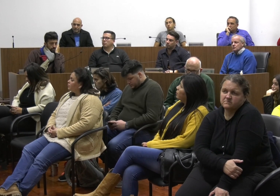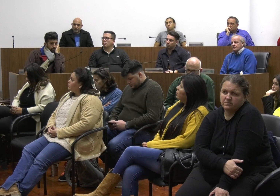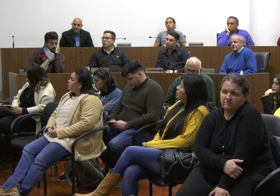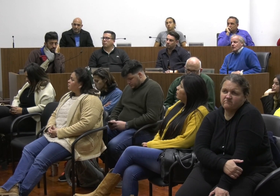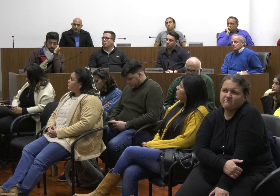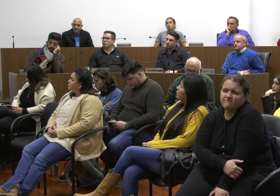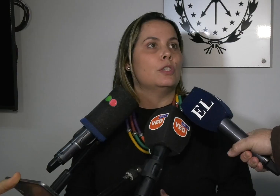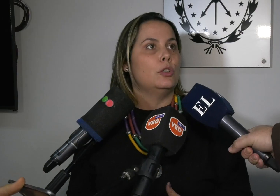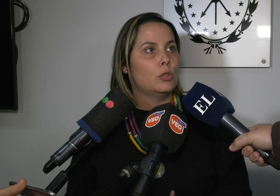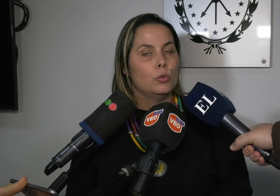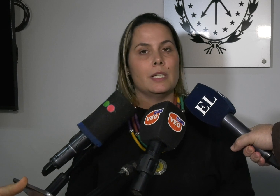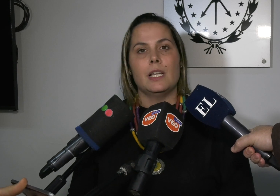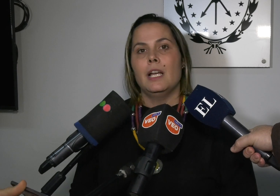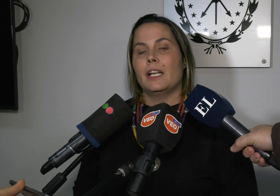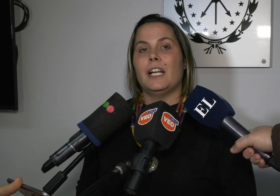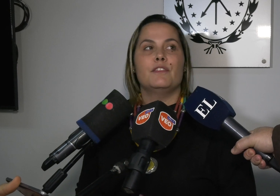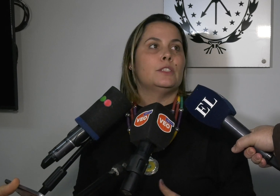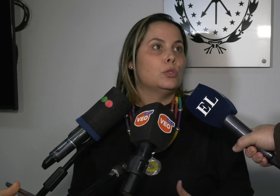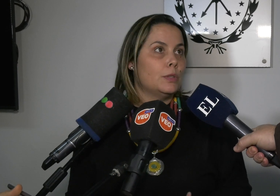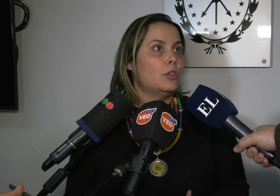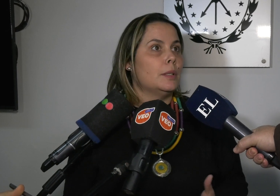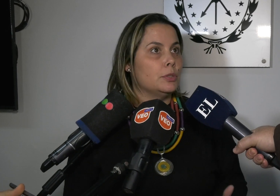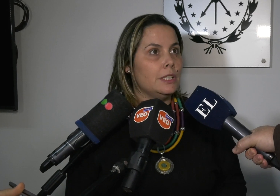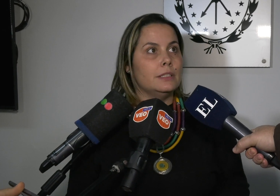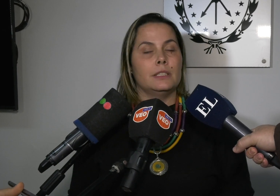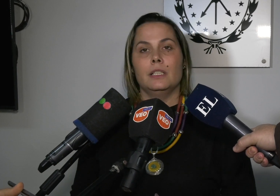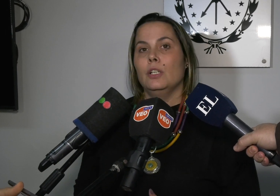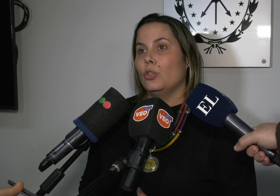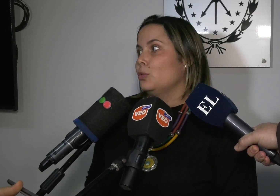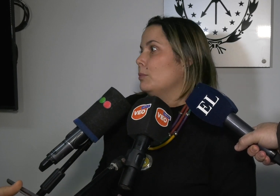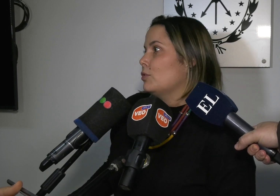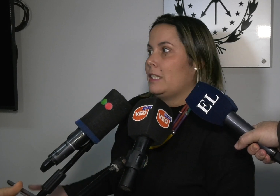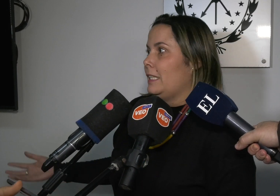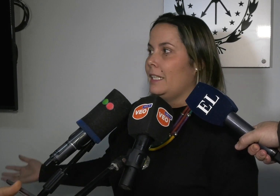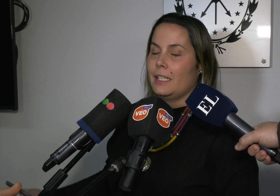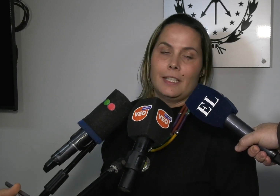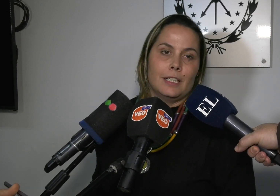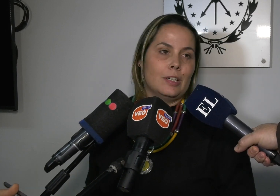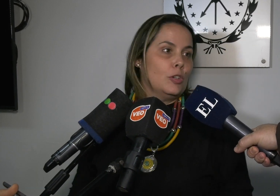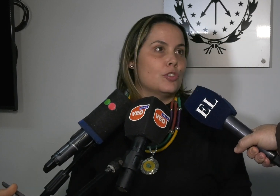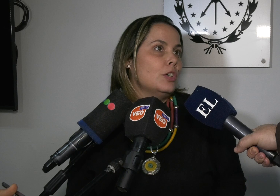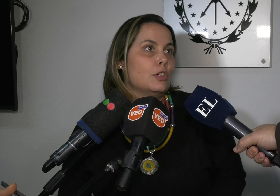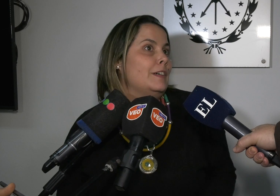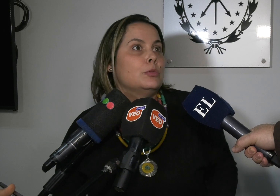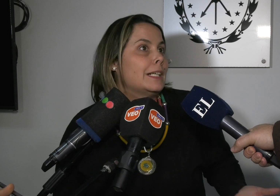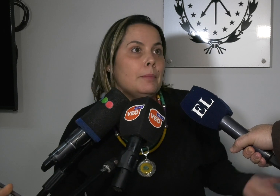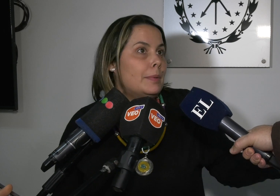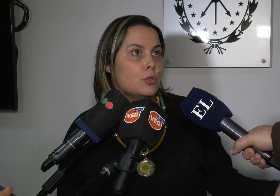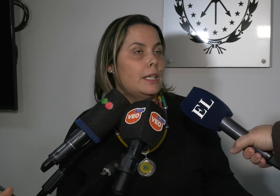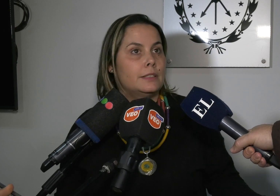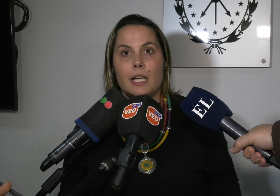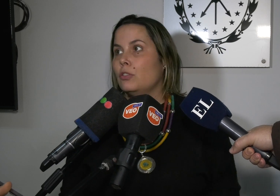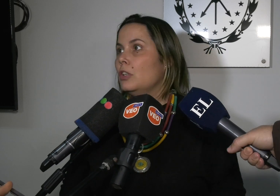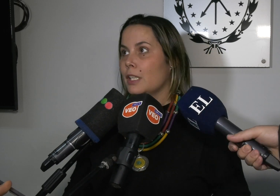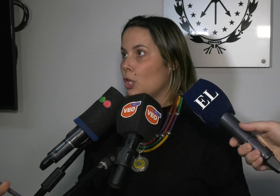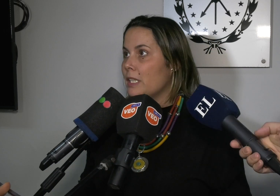el uso del espacio público de los clubes, generar la infraestructura correspondiente. Hoy tuvimos en el consejo, nos falta una rampa para